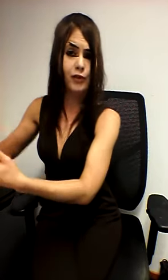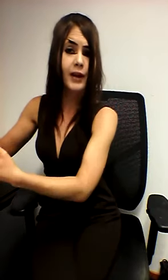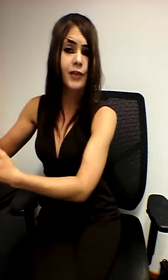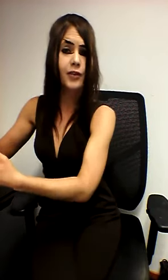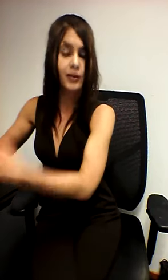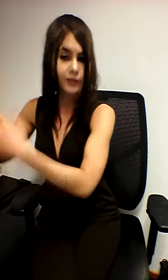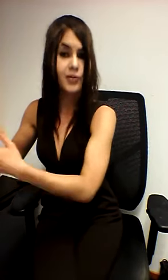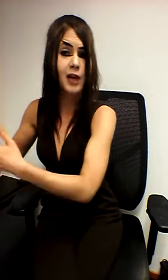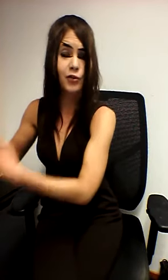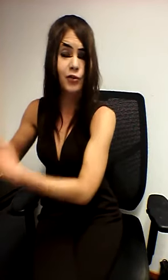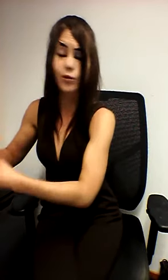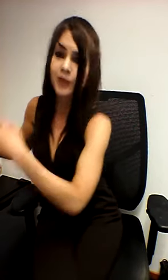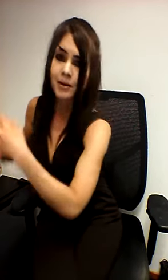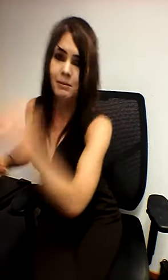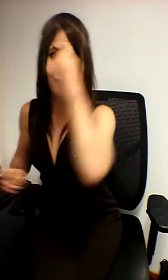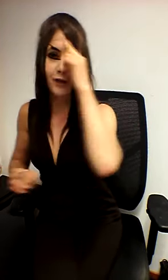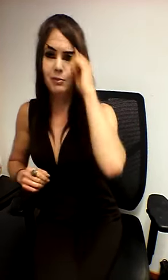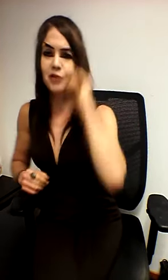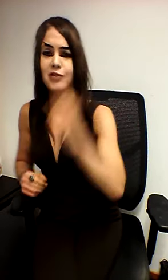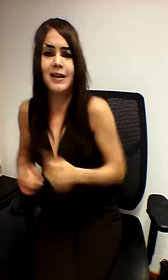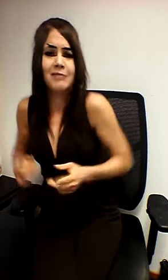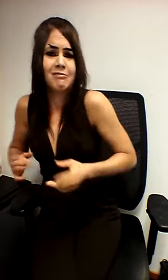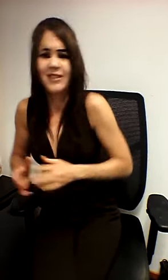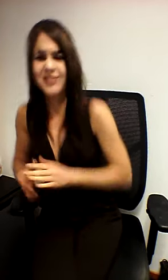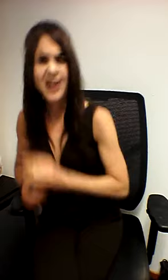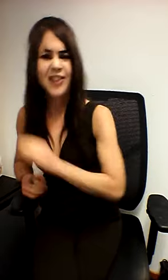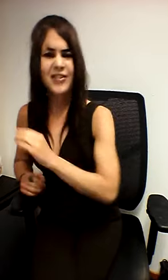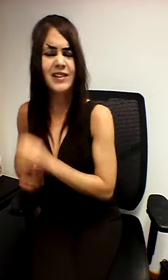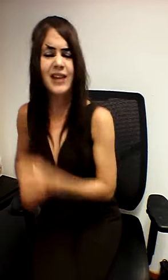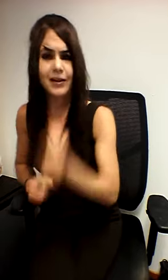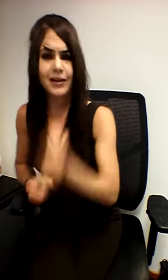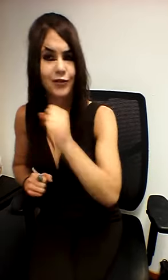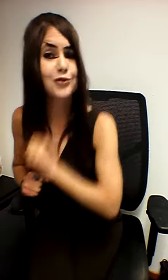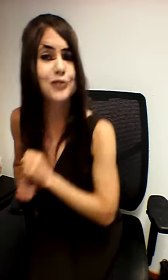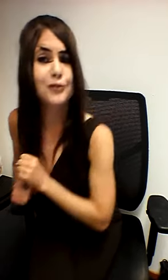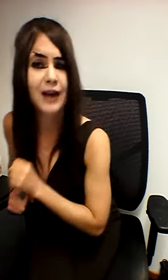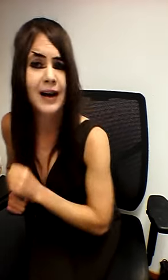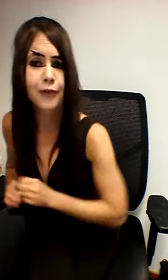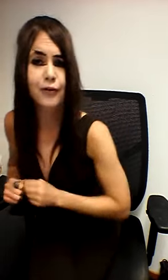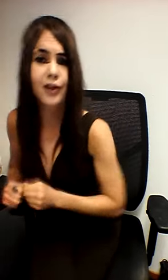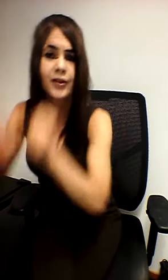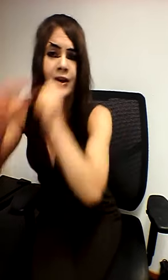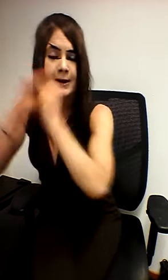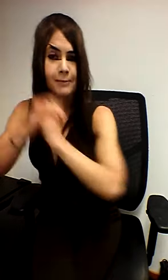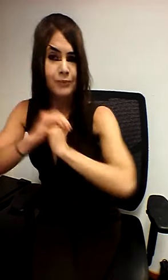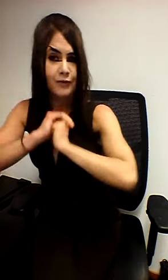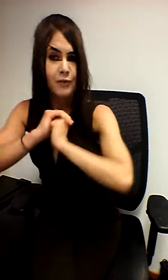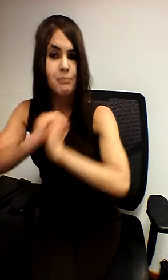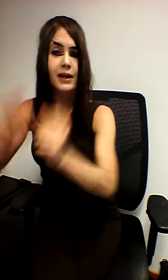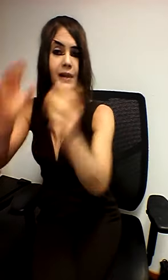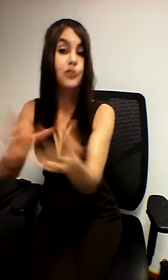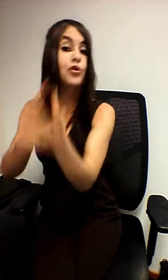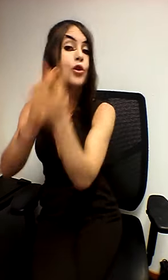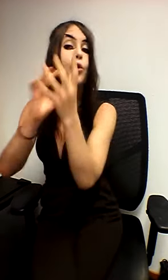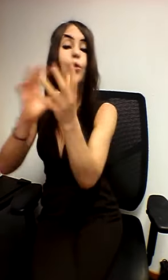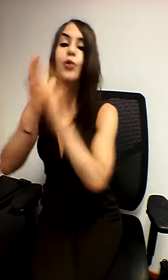gewicht. Dat gaat goed, maar vetmassa daalt niet echt. Dus de vraag van Mieke is, hoe